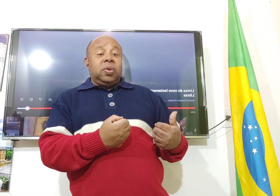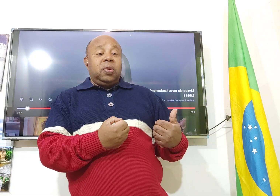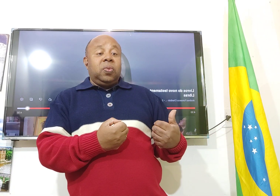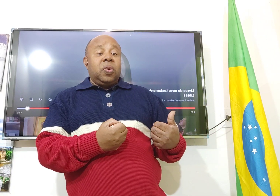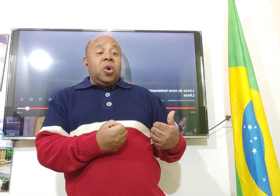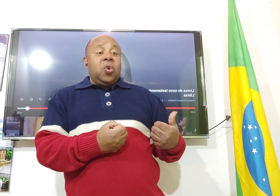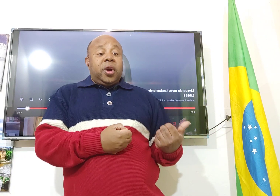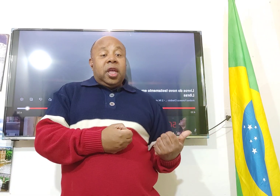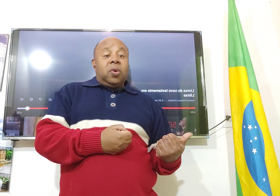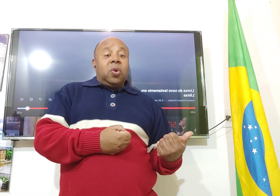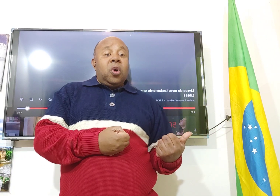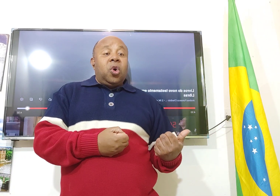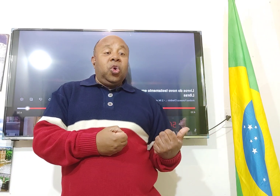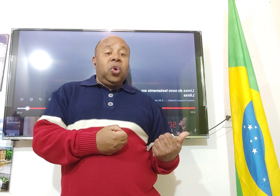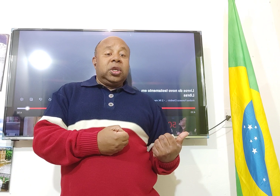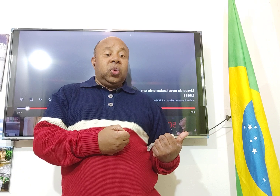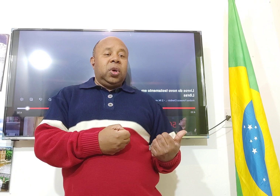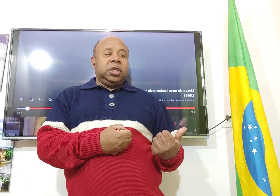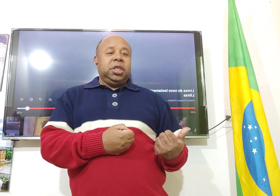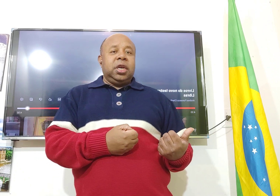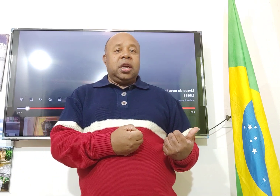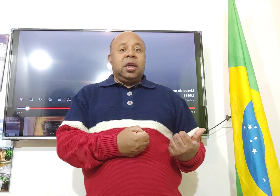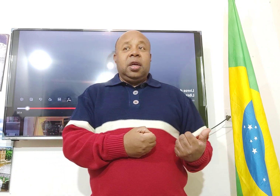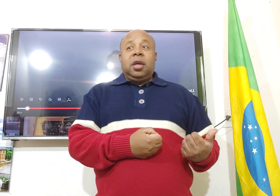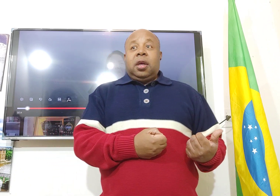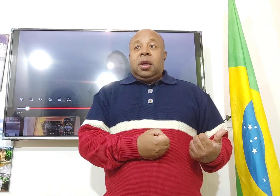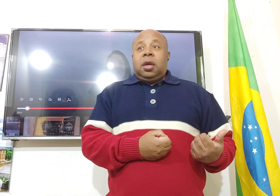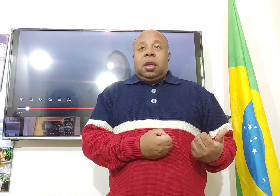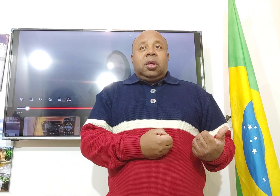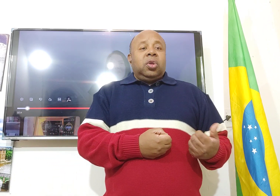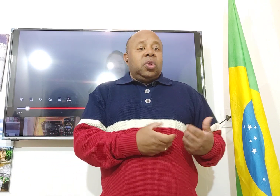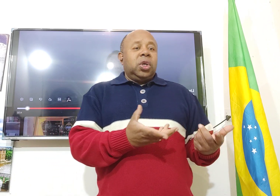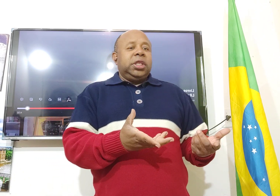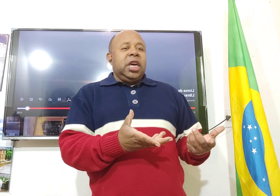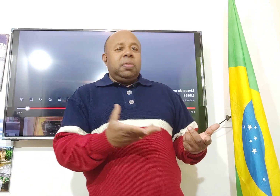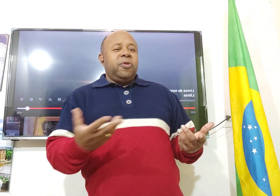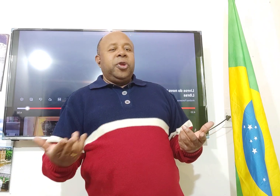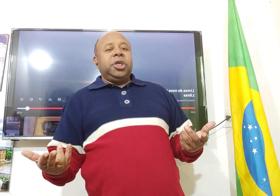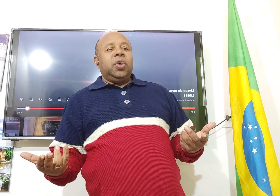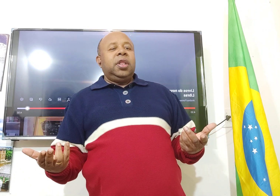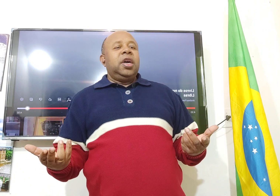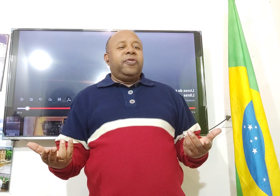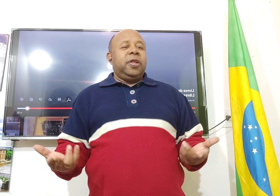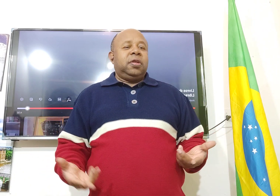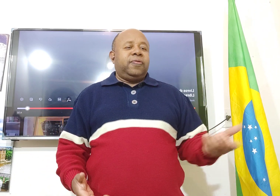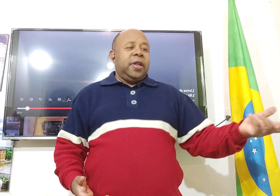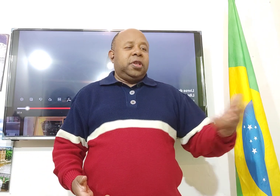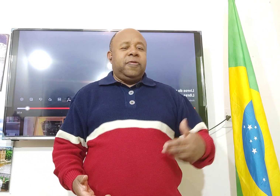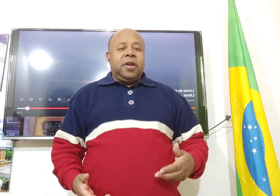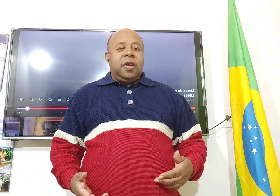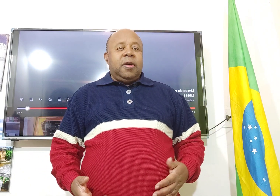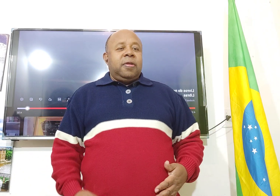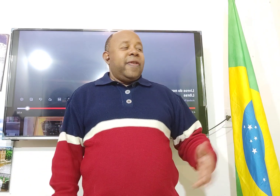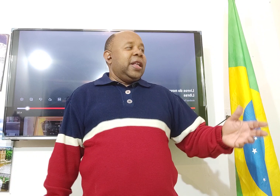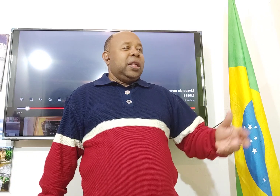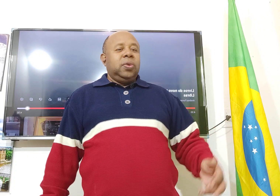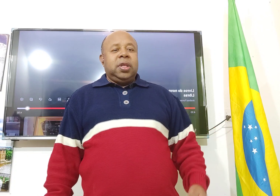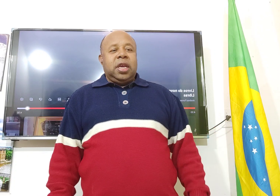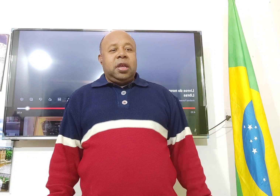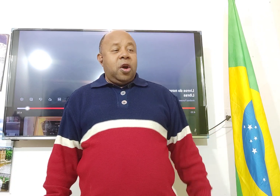traduzir um gringo, o Lucas tinha 12 anos, meu filho tinha 12 anos. Falei, Steven, você vai lá traduzir ele. Eu,